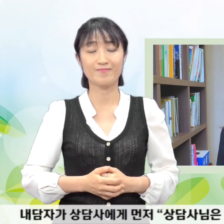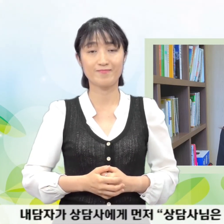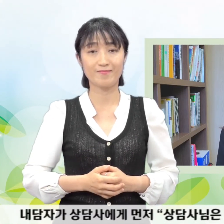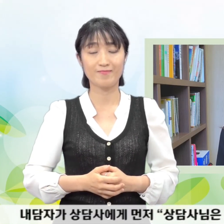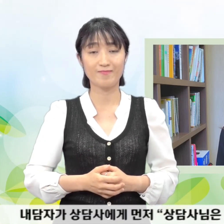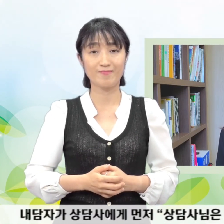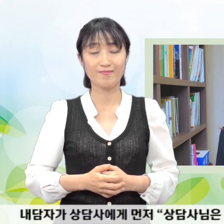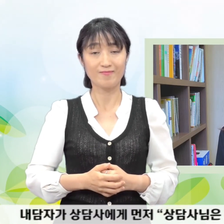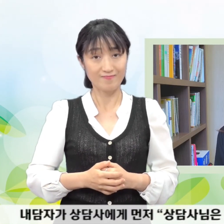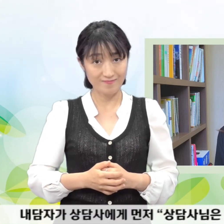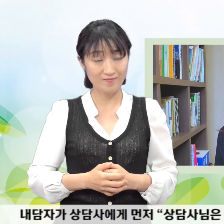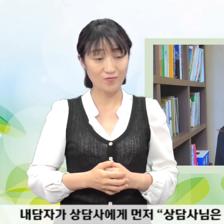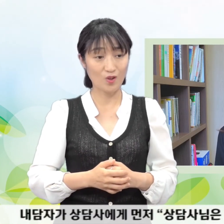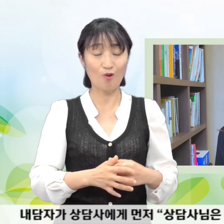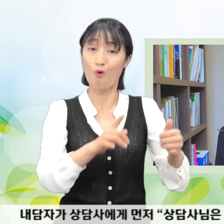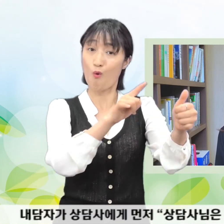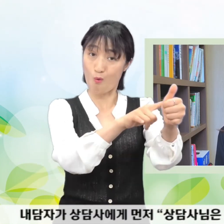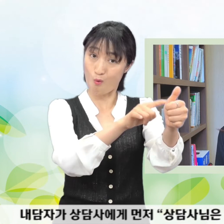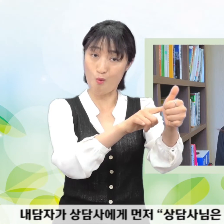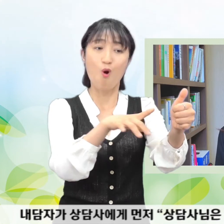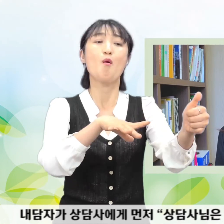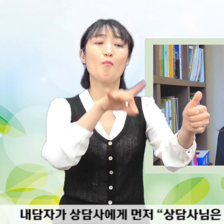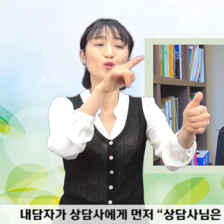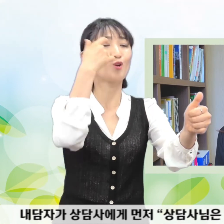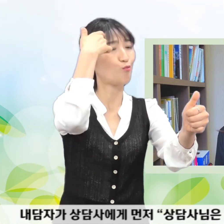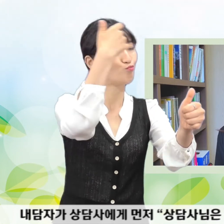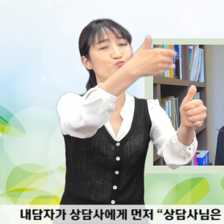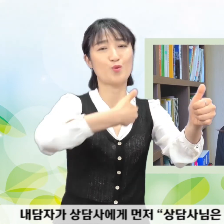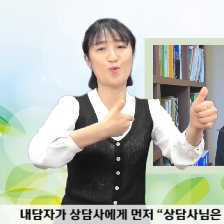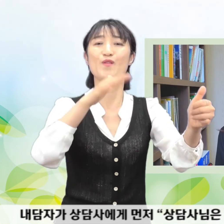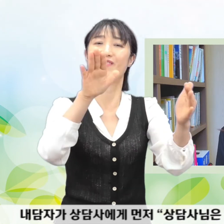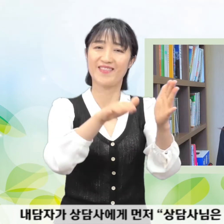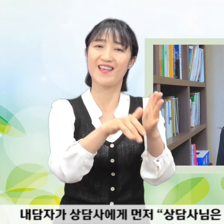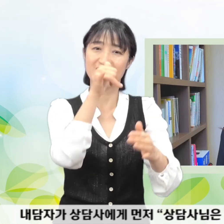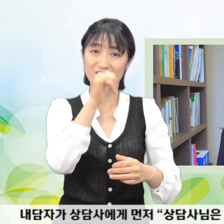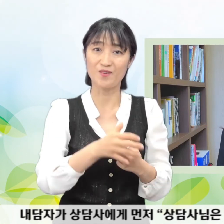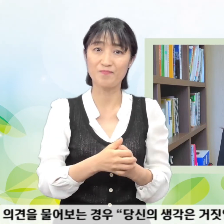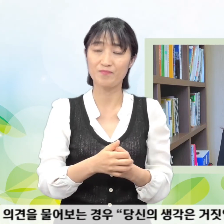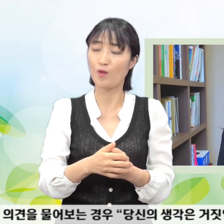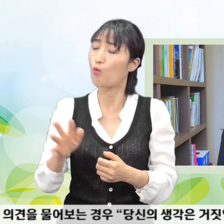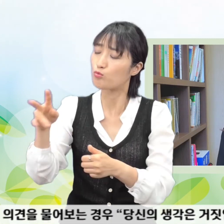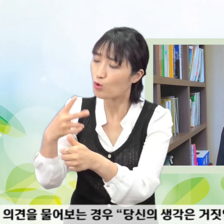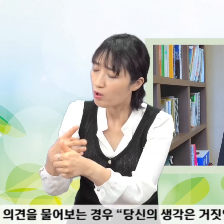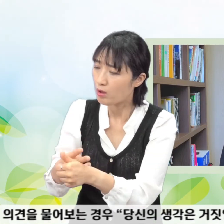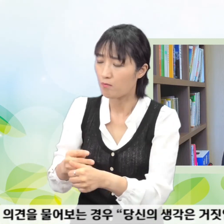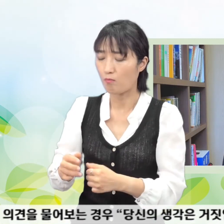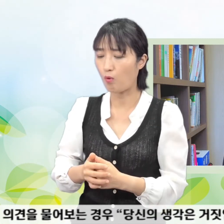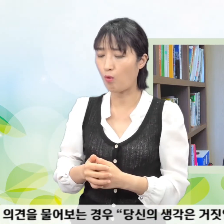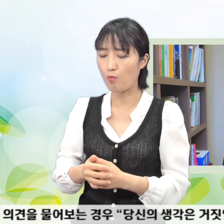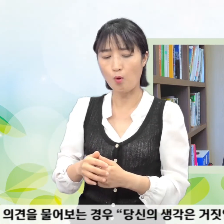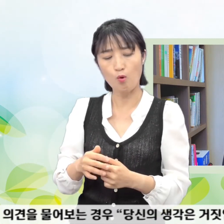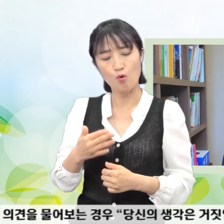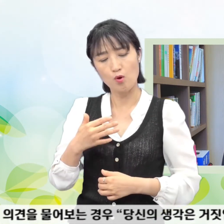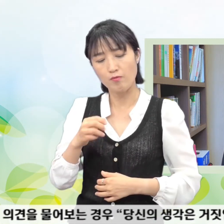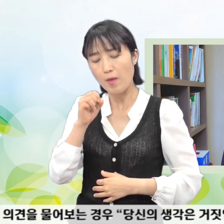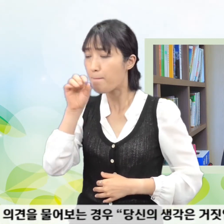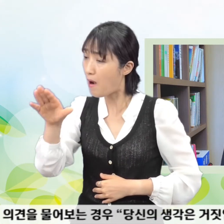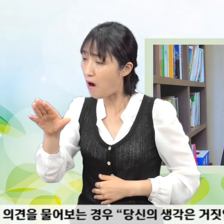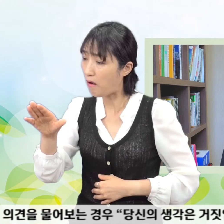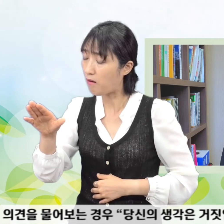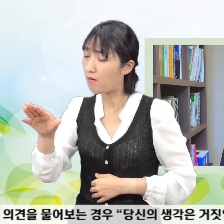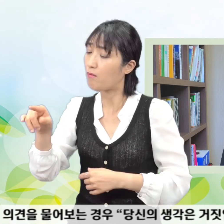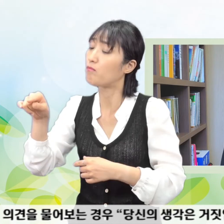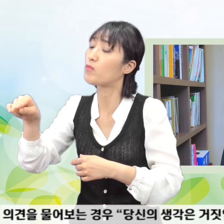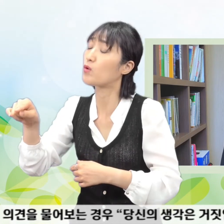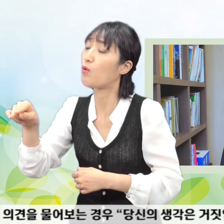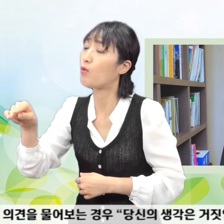내담자가 먼저 그러한 것들을 물어보는 경우가 있는데, 예를 들어서 상담사 선생님은 이것에 대해서 어떻게 생각하세요? 이렇게 물어봤을